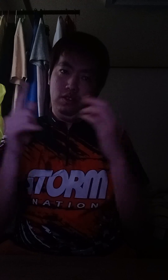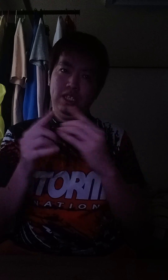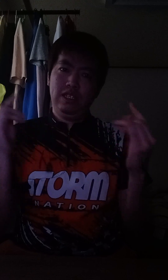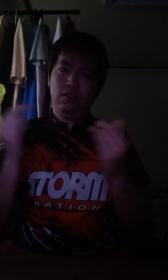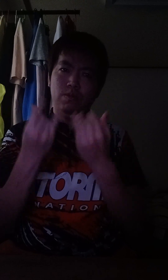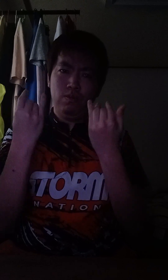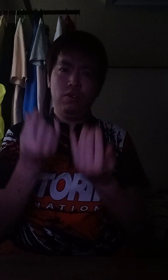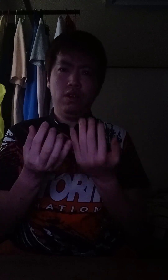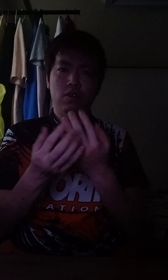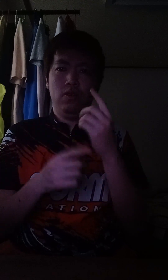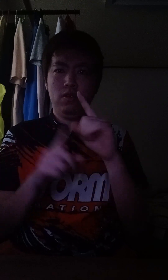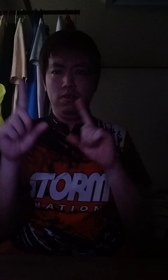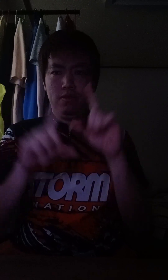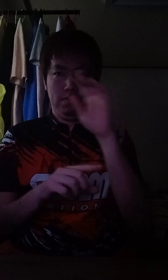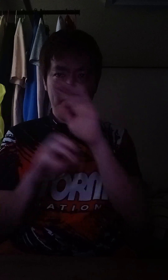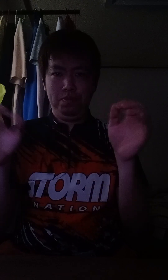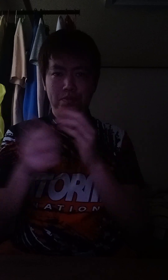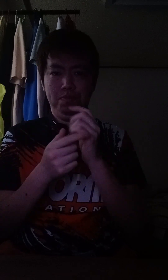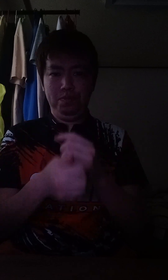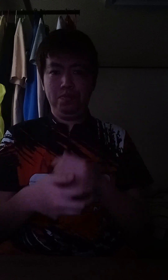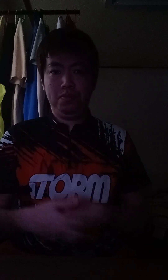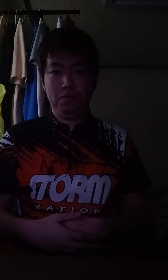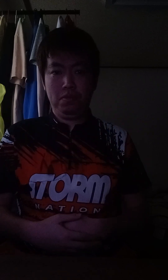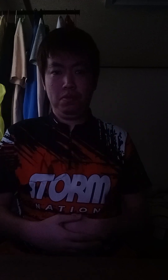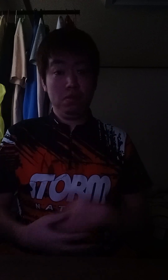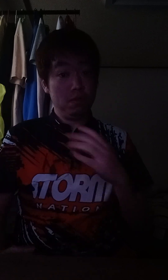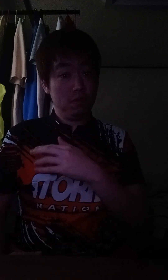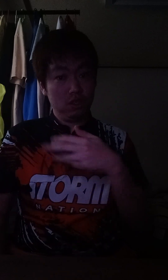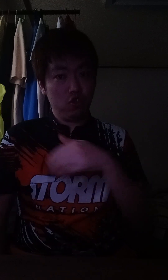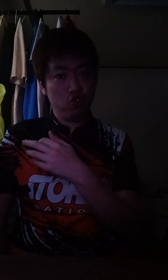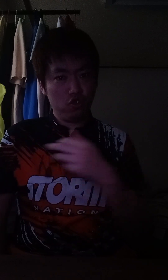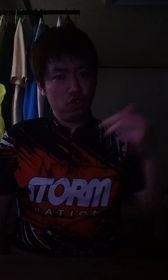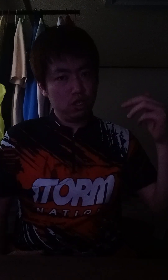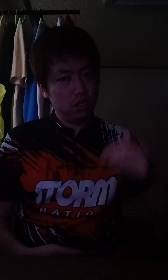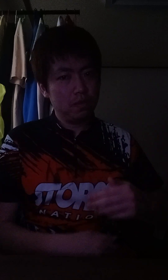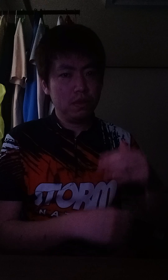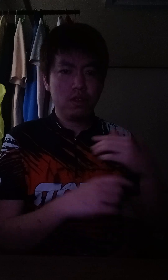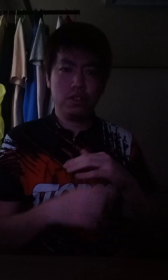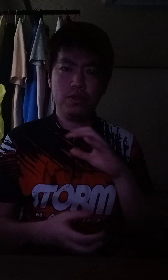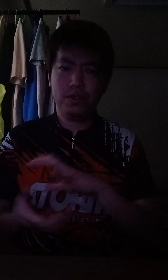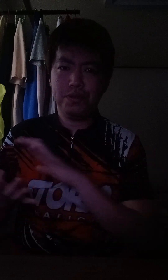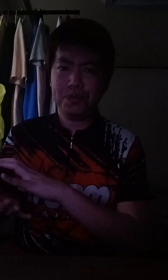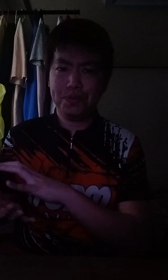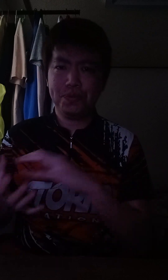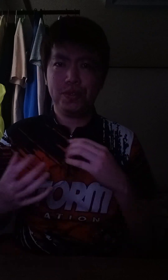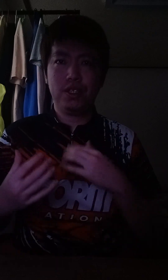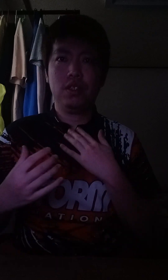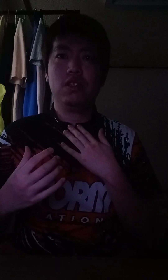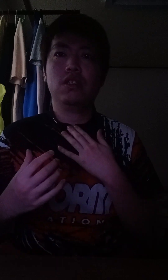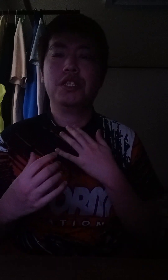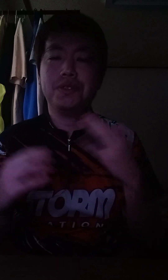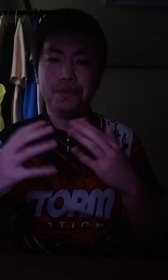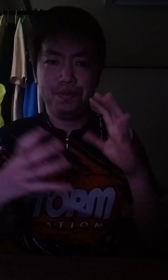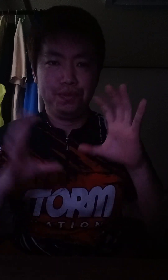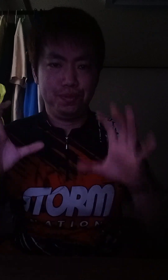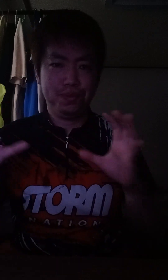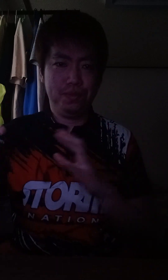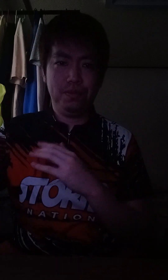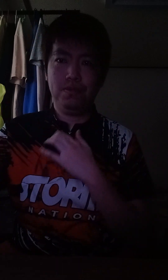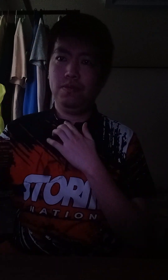또 불운하게 또 걸렸습니다. 단백질이 소실되기 때문에 몸이 붓고 뭐 흉수나 복수가 차고